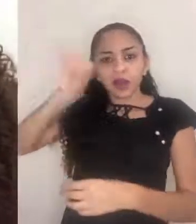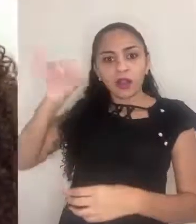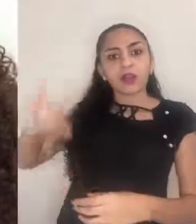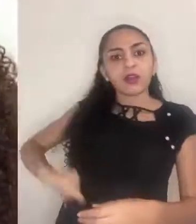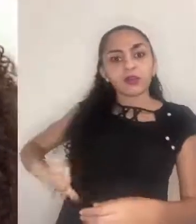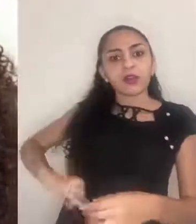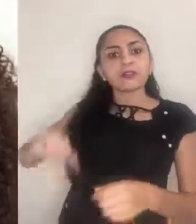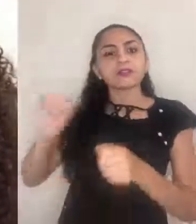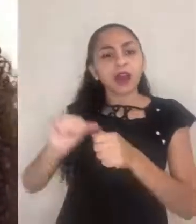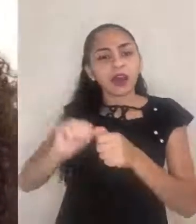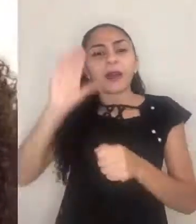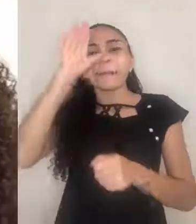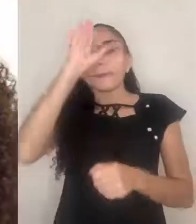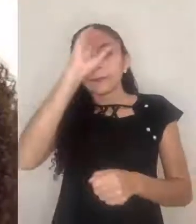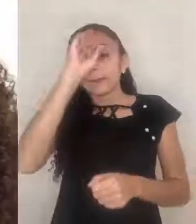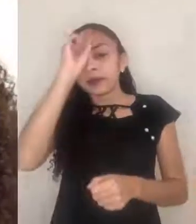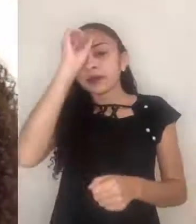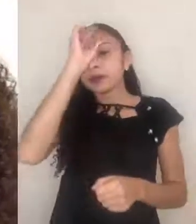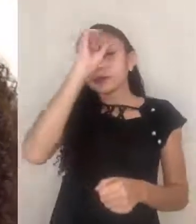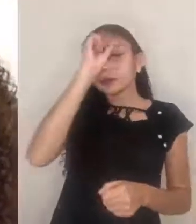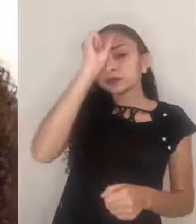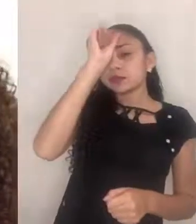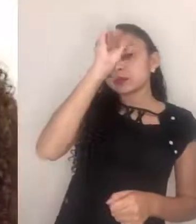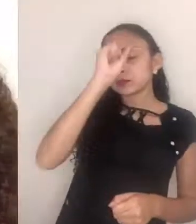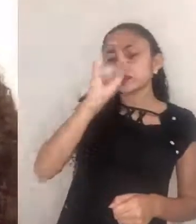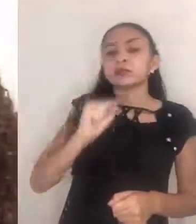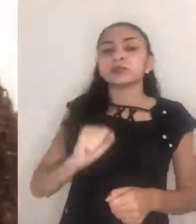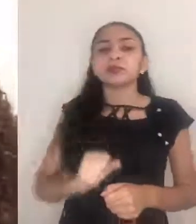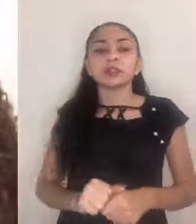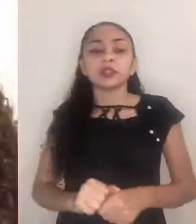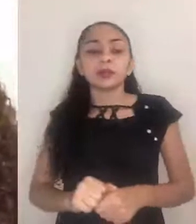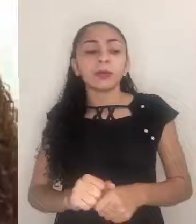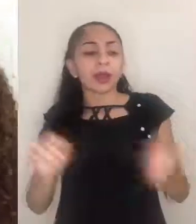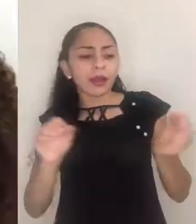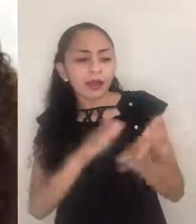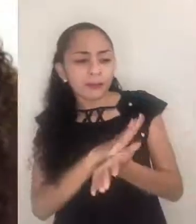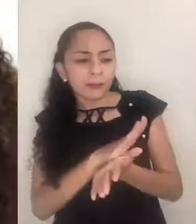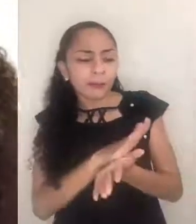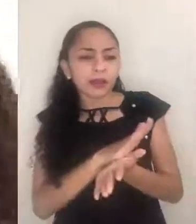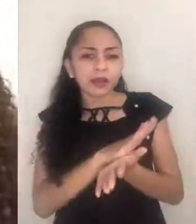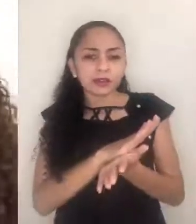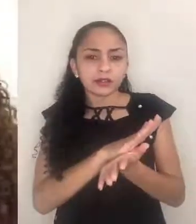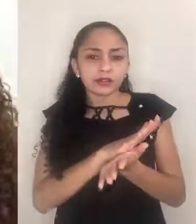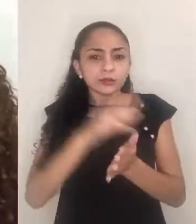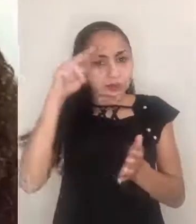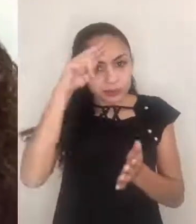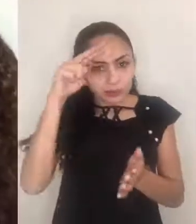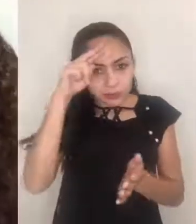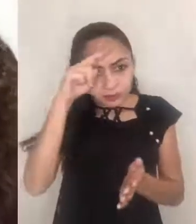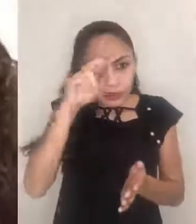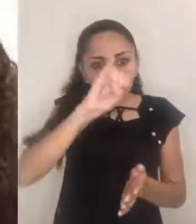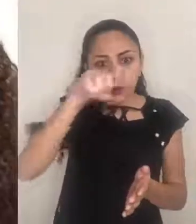Jó aprendeu durante a sua caminhada. E no final do livro de Jó, nós encontramos